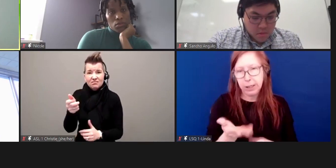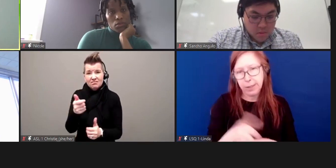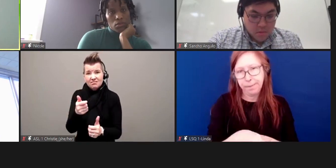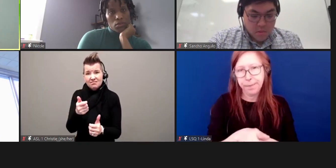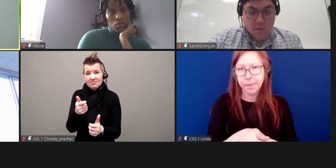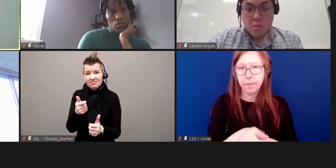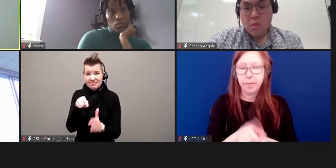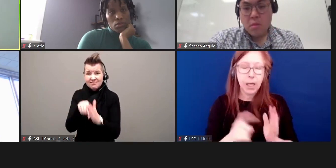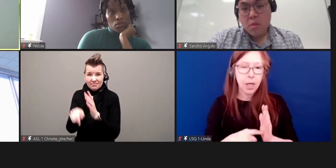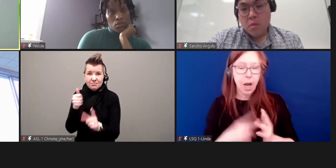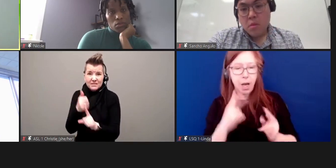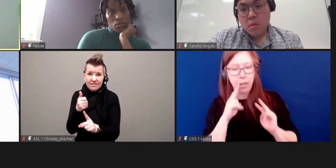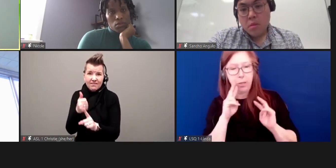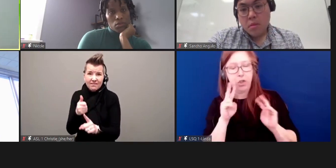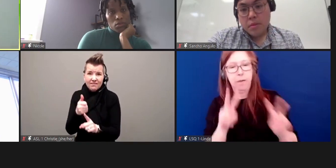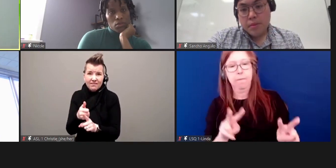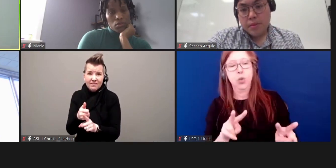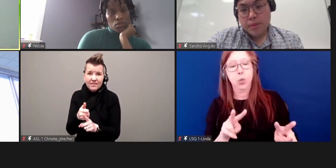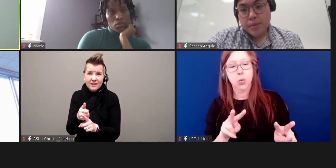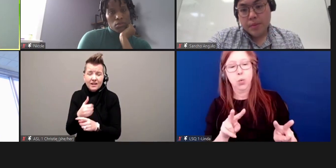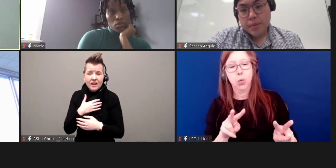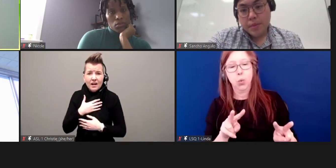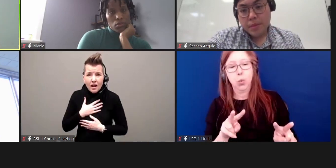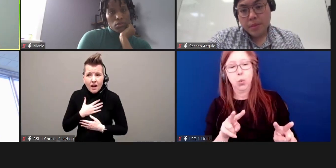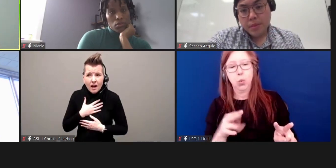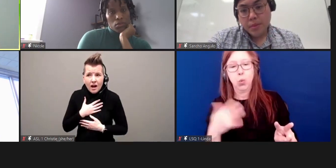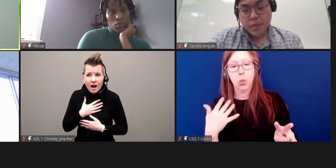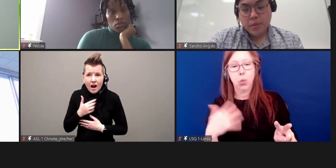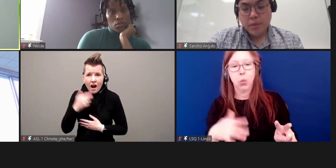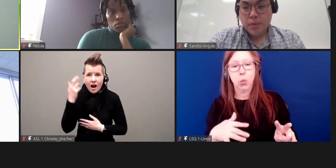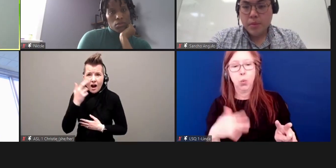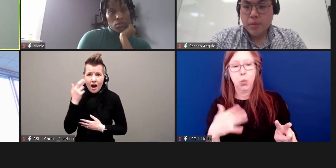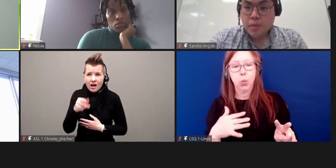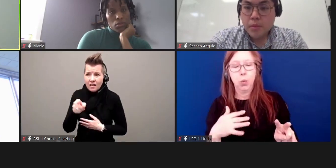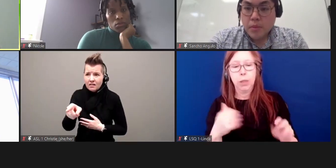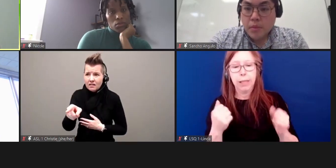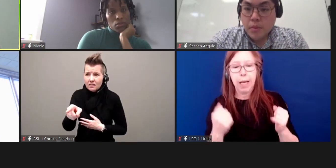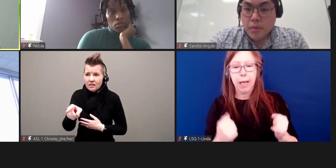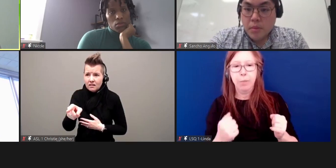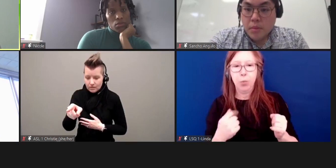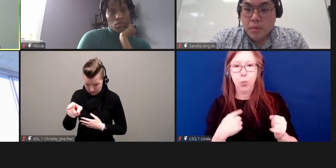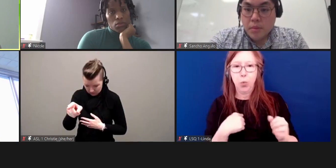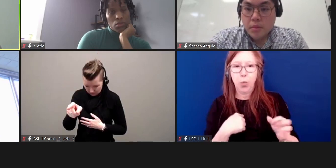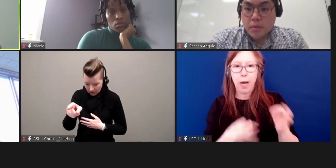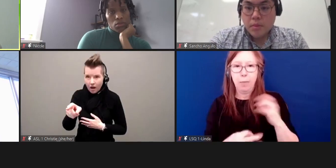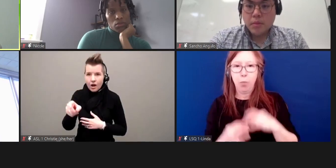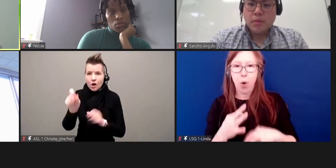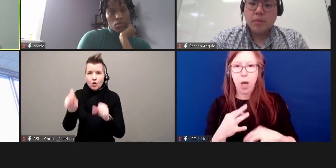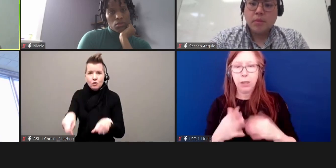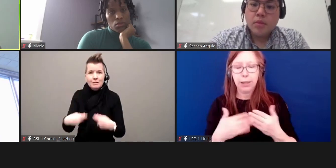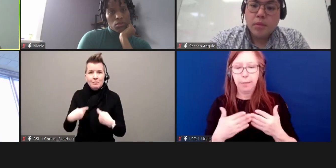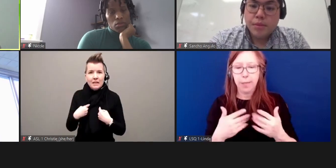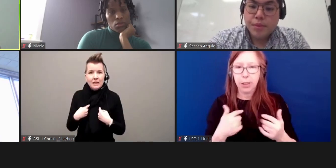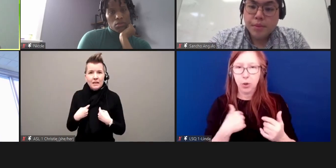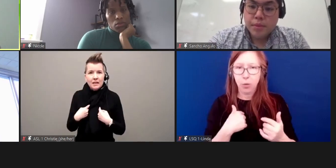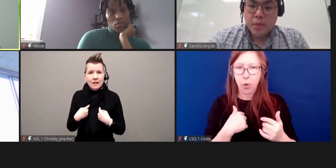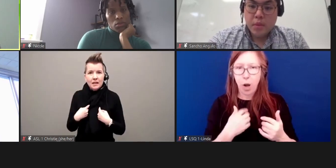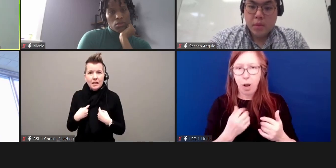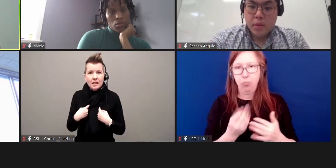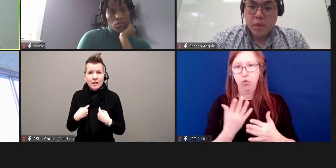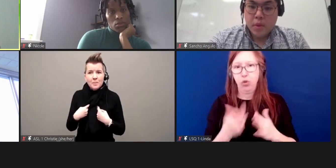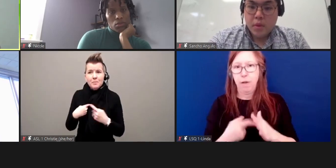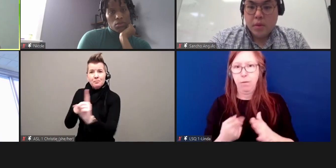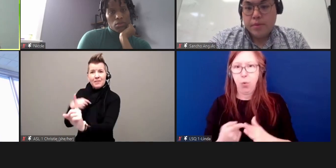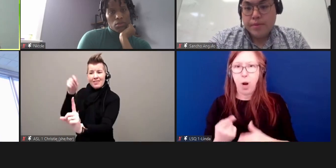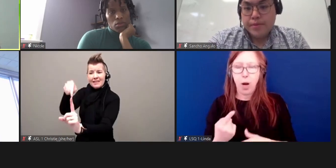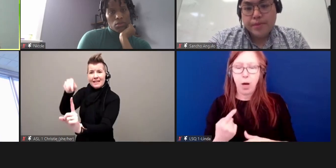Et quand j'ai vu ça, je me suis dit, ça aurait pu être moi, ça a presque été moi, plus qu'une fois.